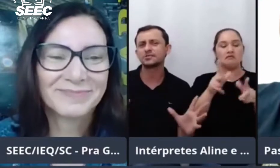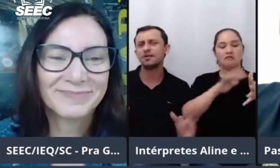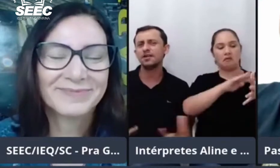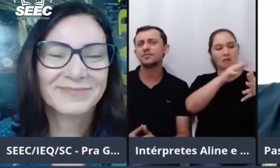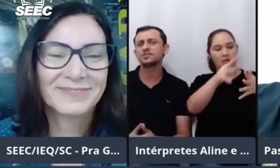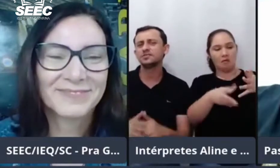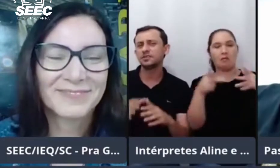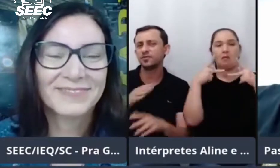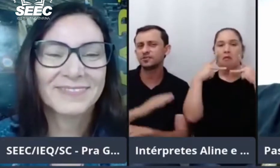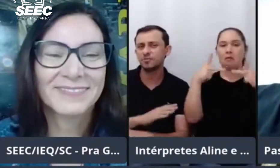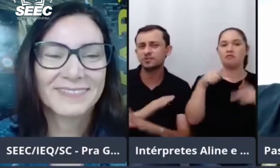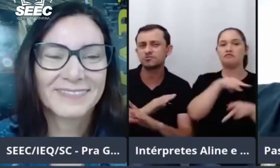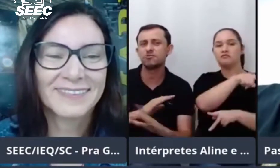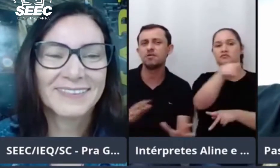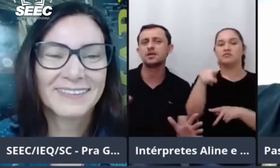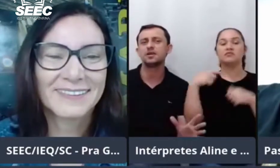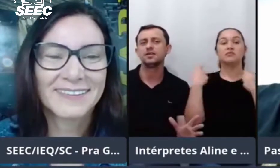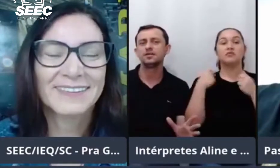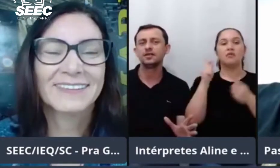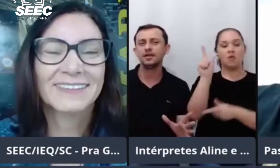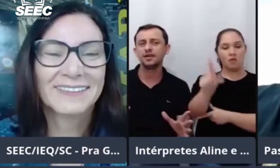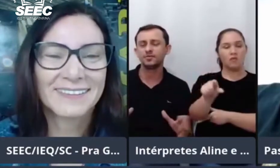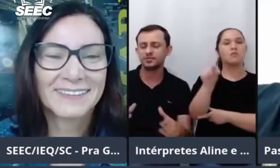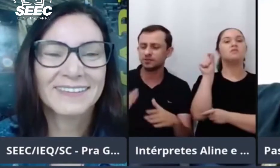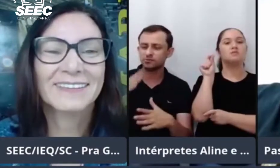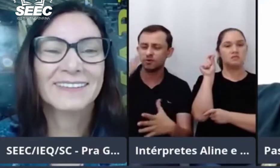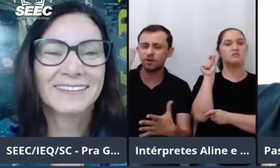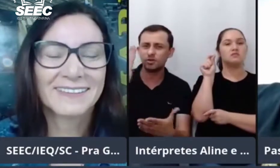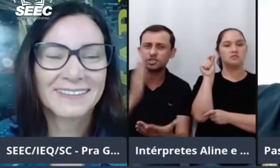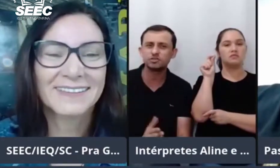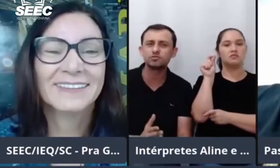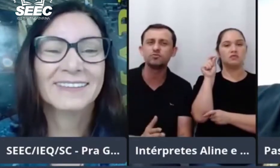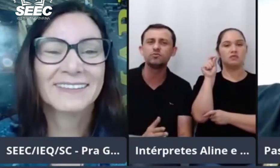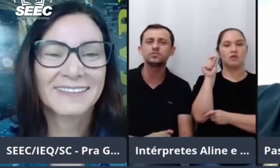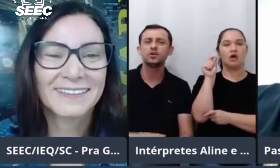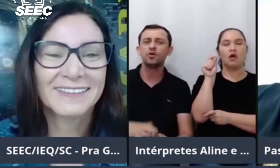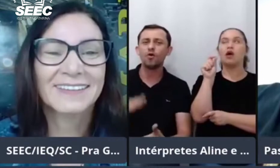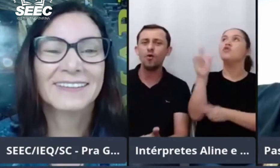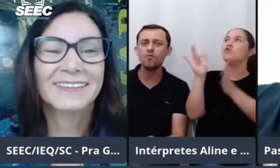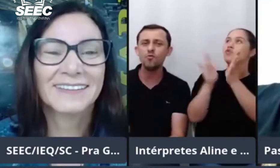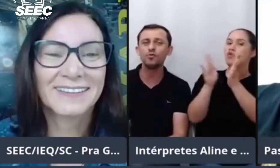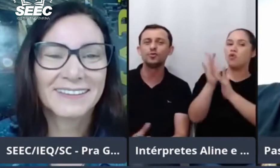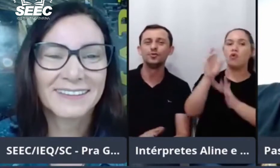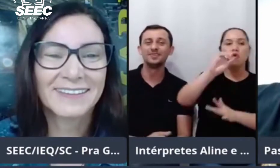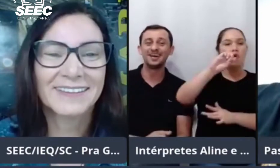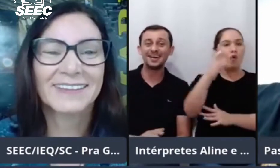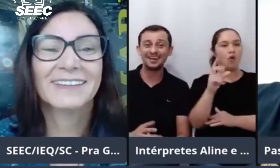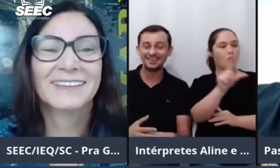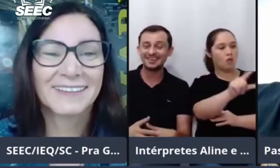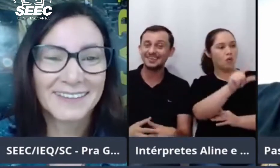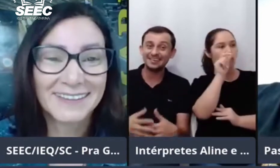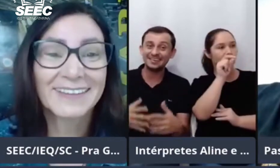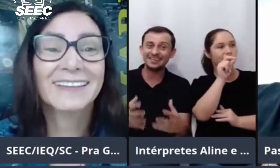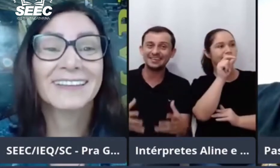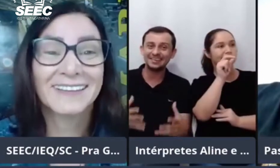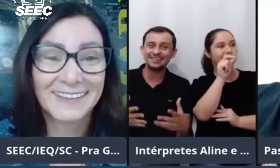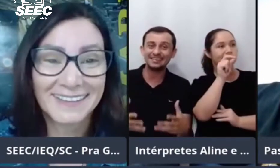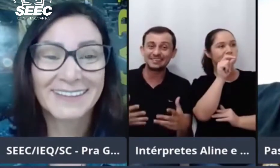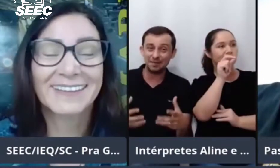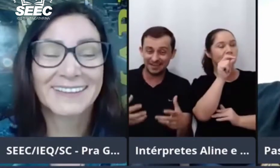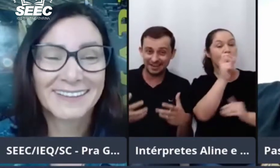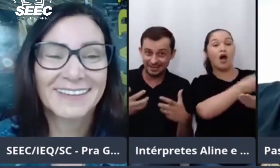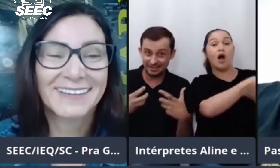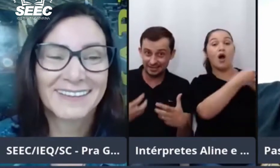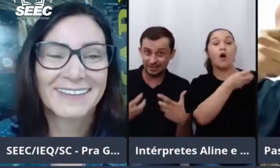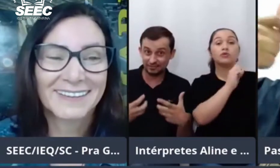escancarou para eles, olha, vocês têm que fazer uma escolha, né? Você tem que escolher ou é Jesus ou é o mundo, né?